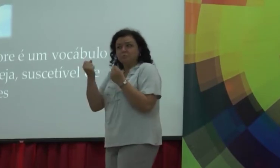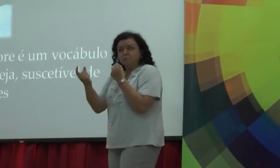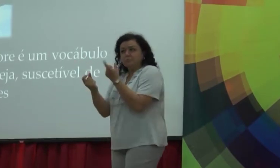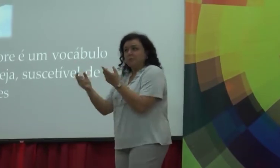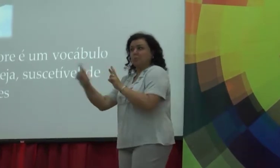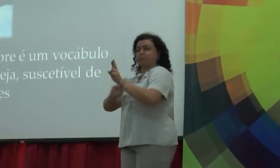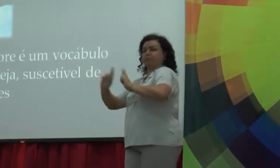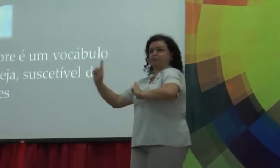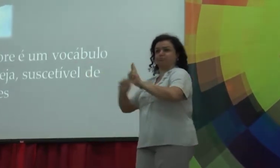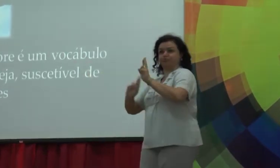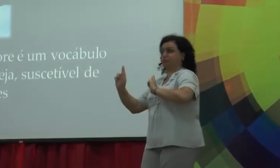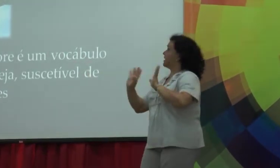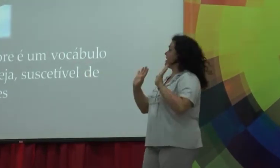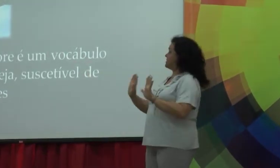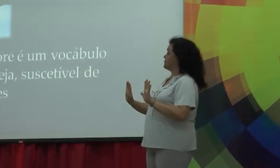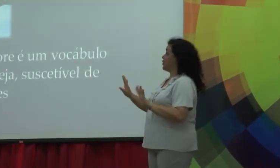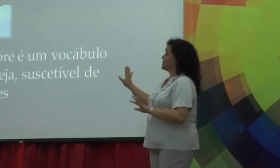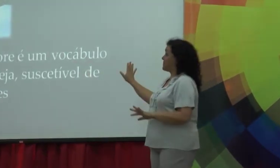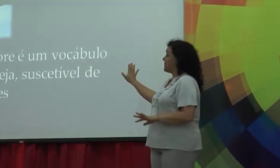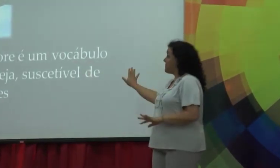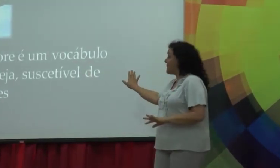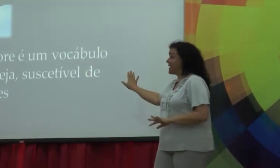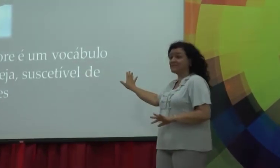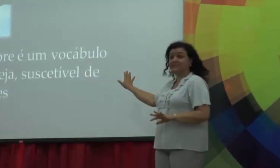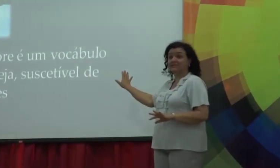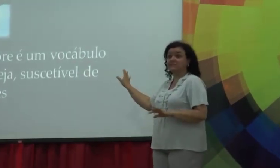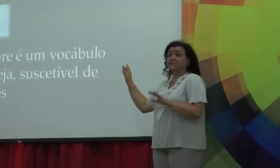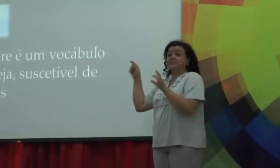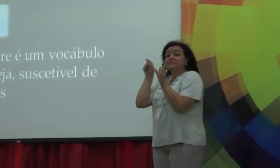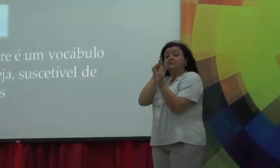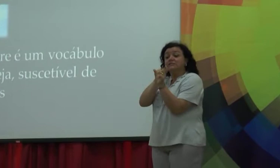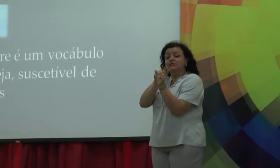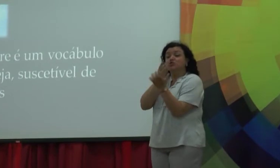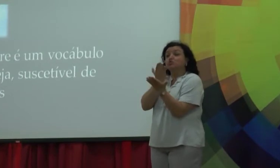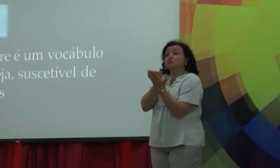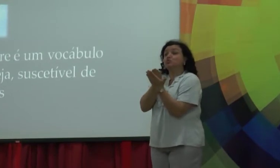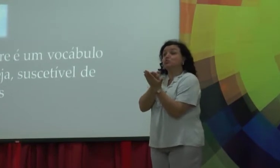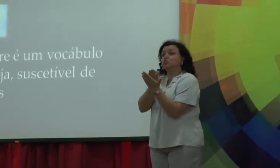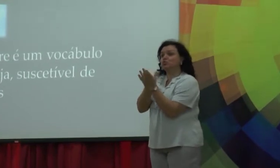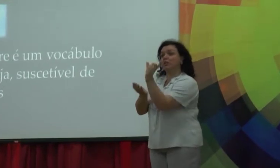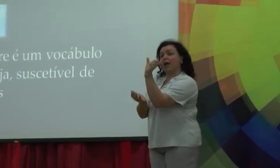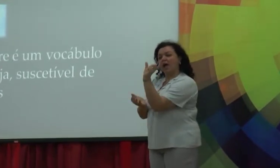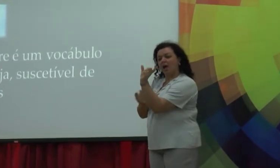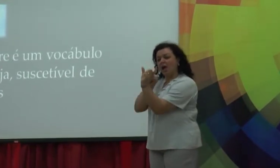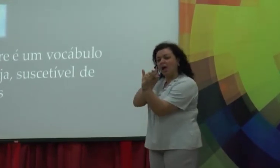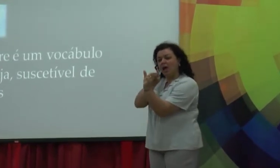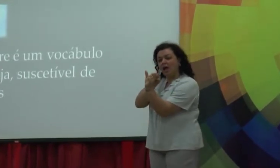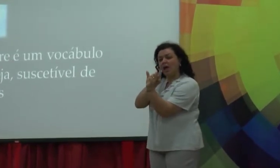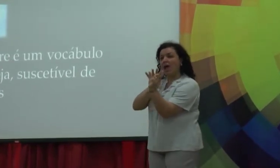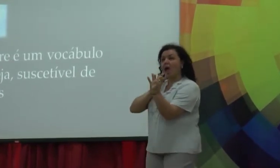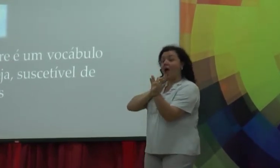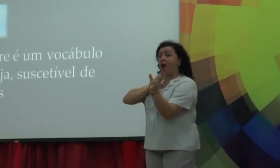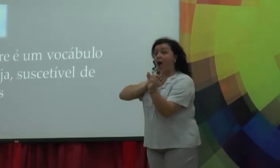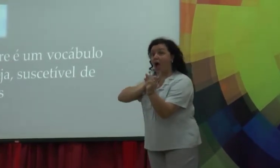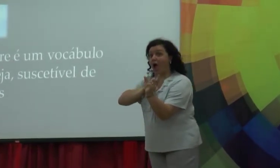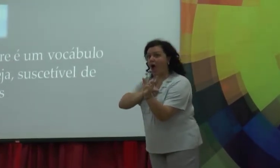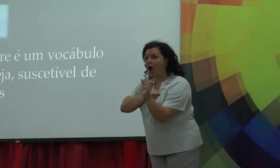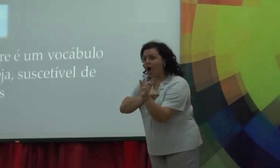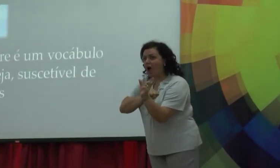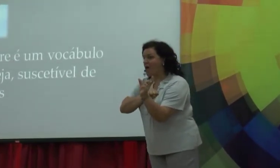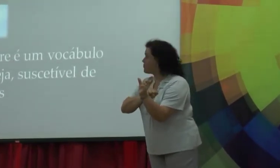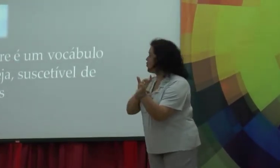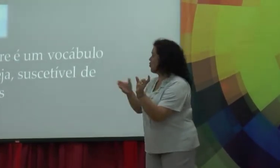Certo? Algumas respostas a gente obtém. Mas o significado dessa